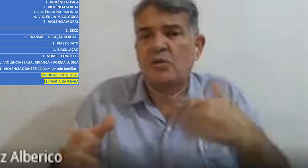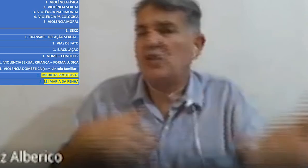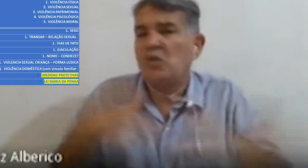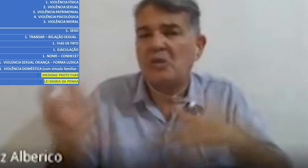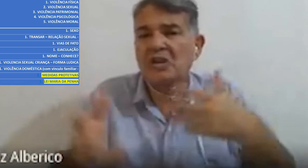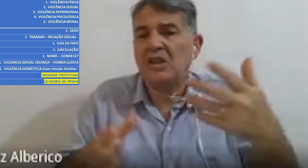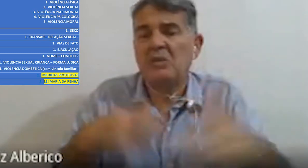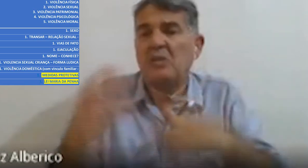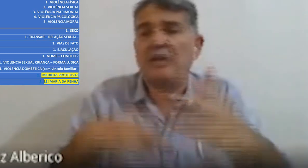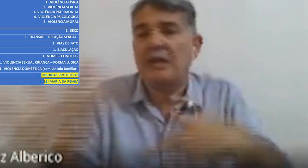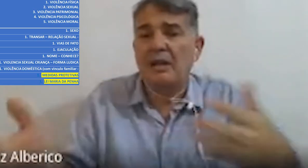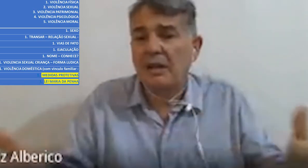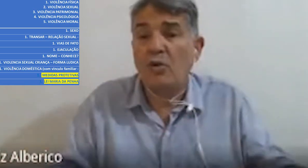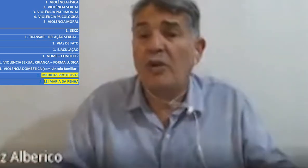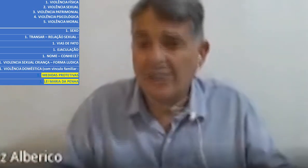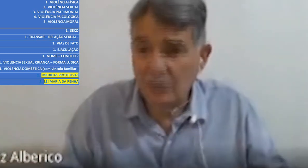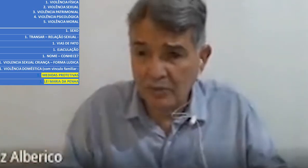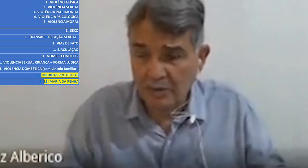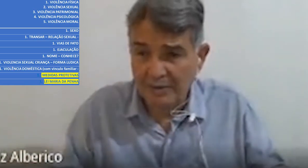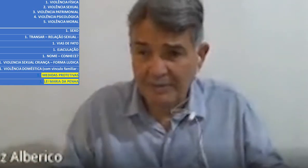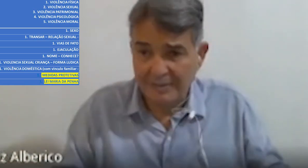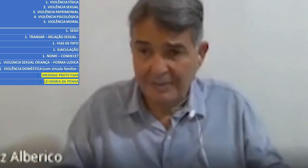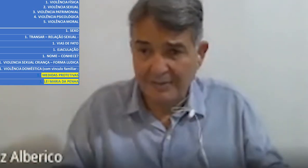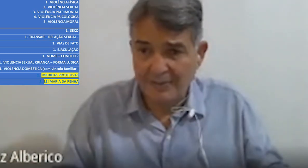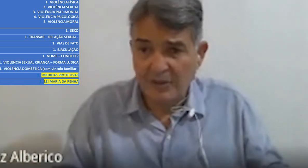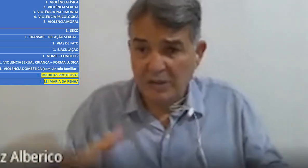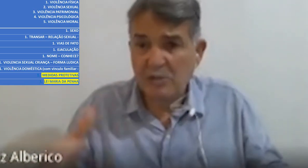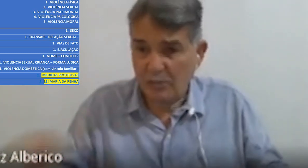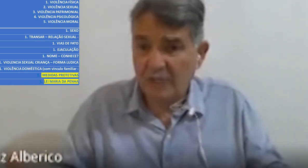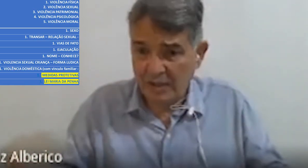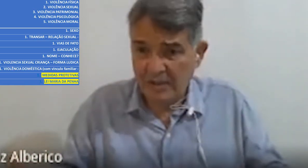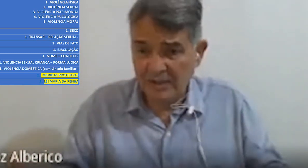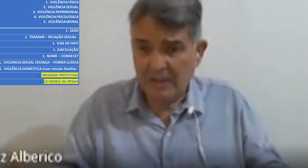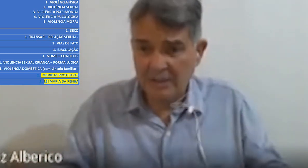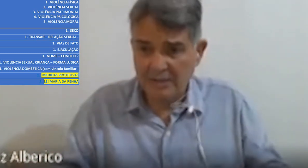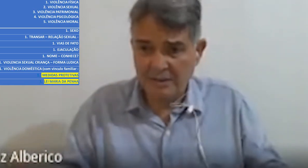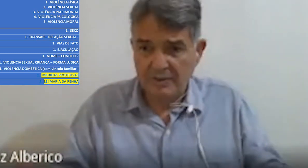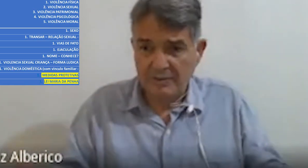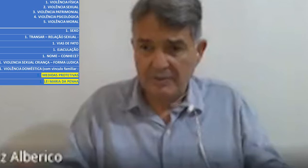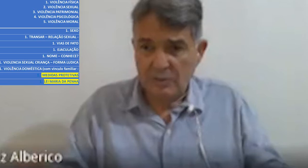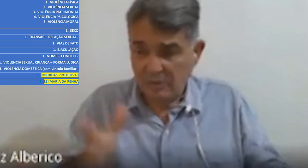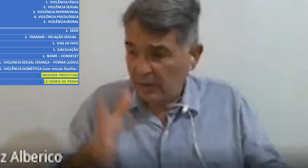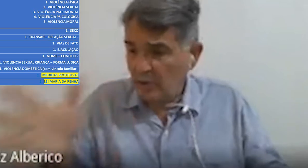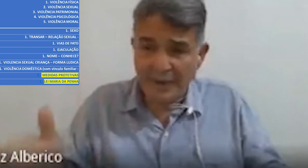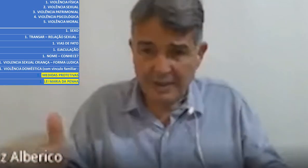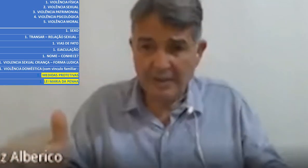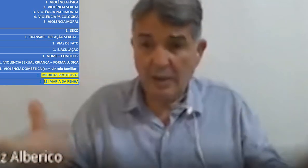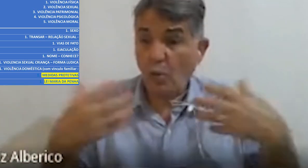menino ou com menina, o que importa é o orgasmo. Então, isso acontece entre eles. O que importa é o prazer, é o